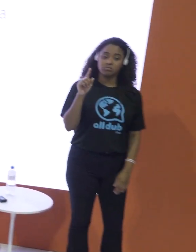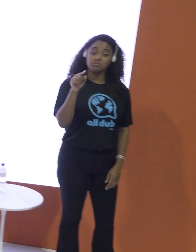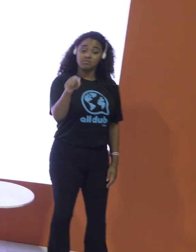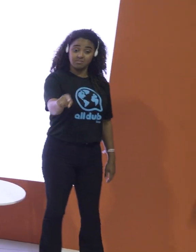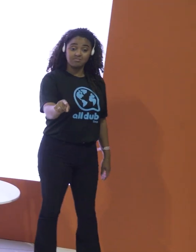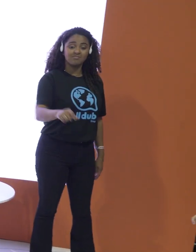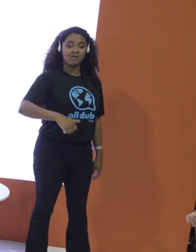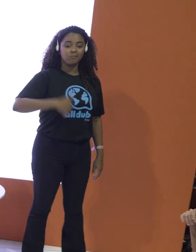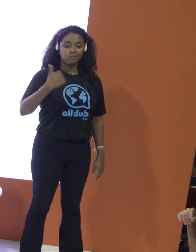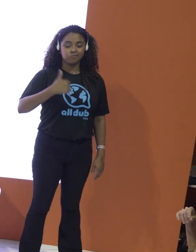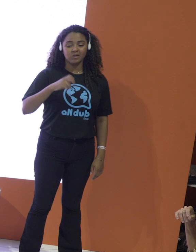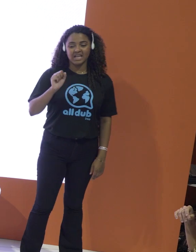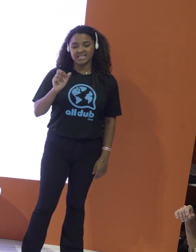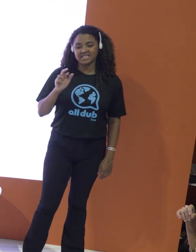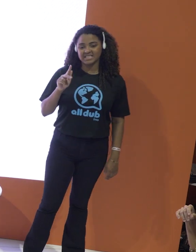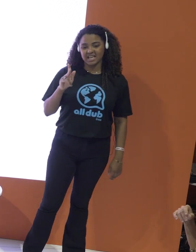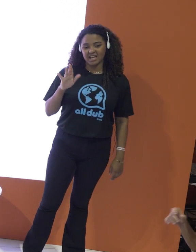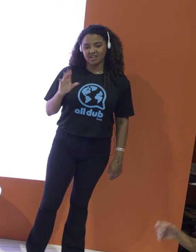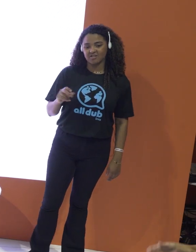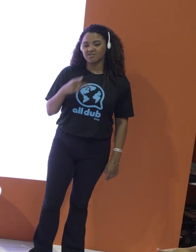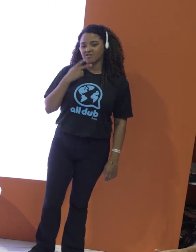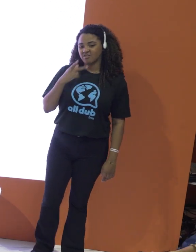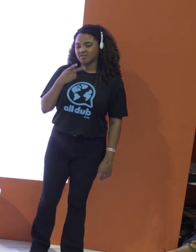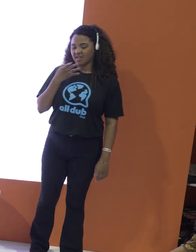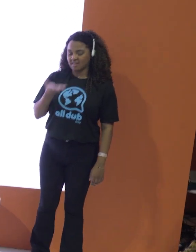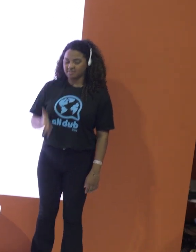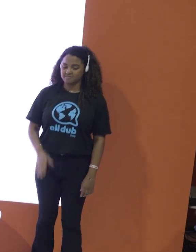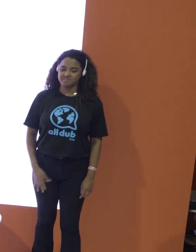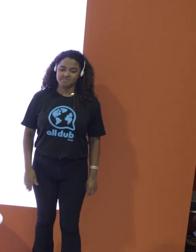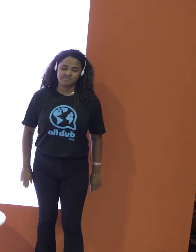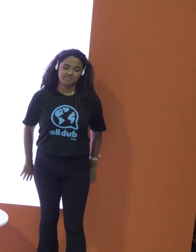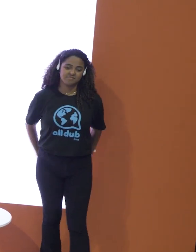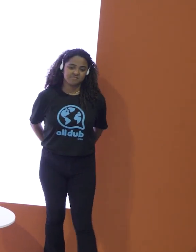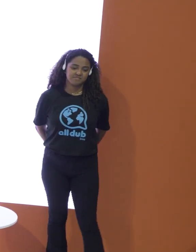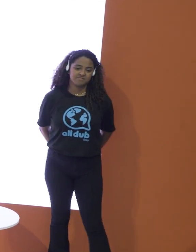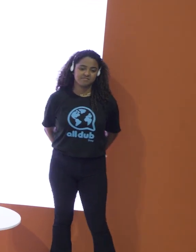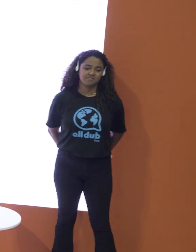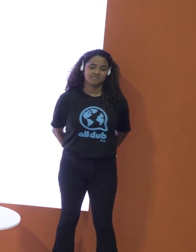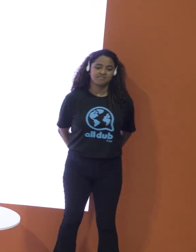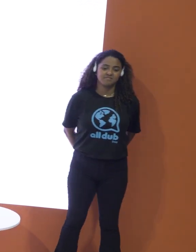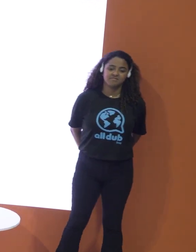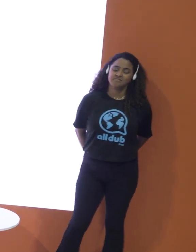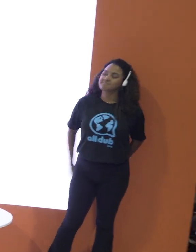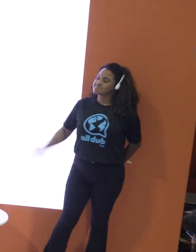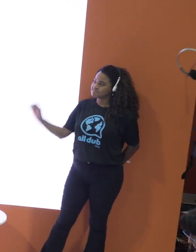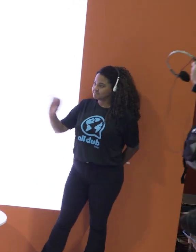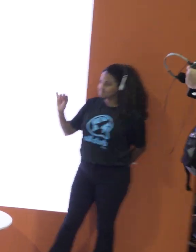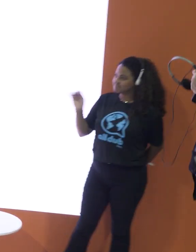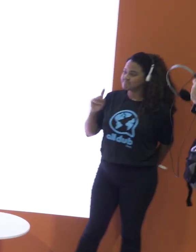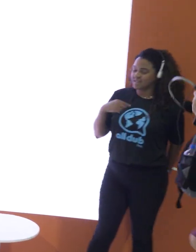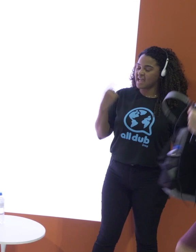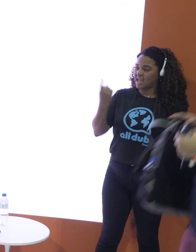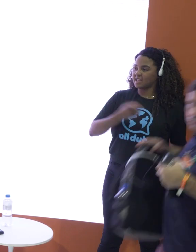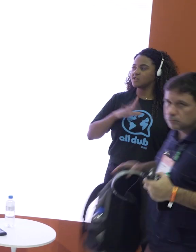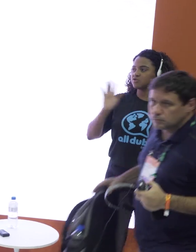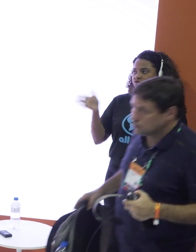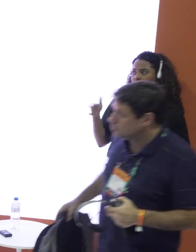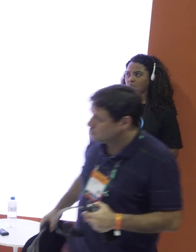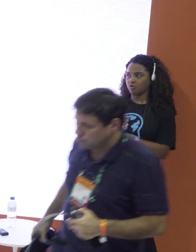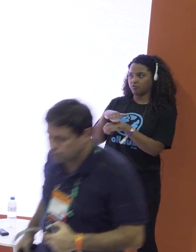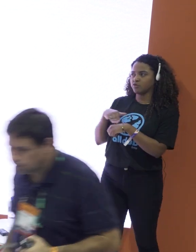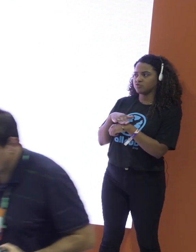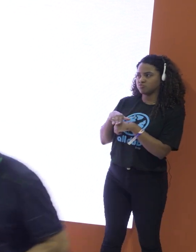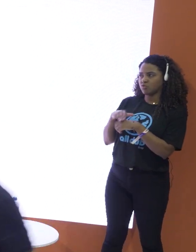a primeira. Sérgio, me fala você, querido. Tommy, a gente já conversou um pouquinho antes aí da sua palestra,